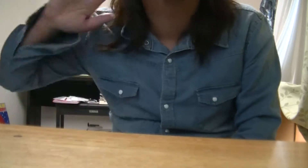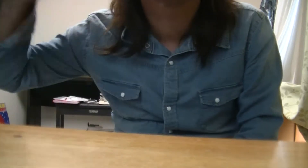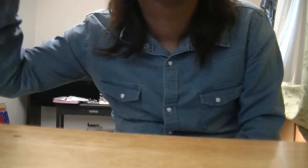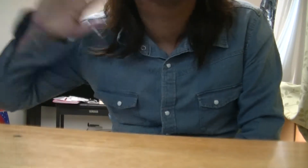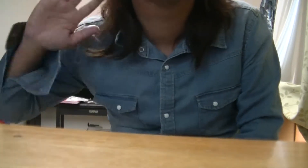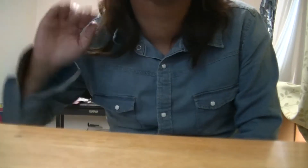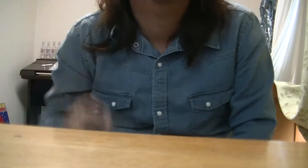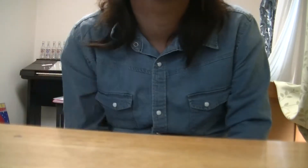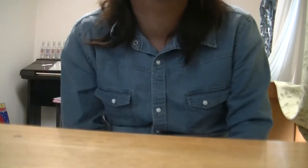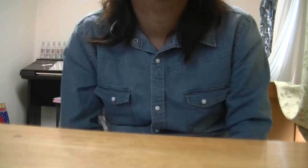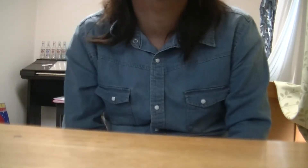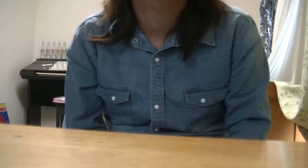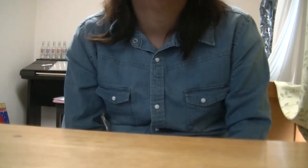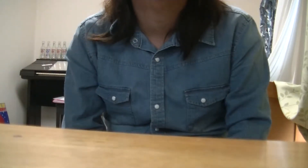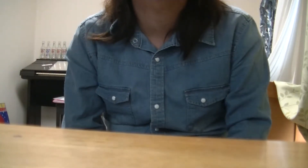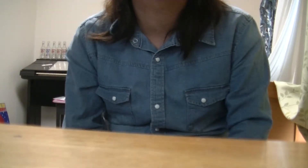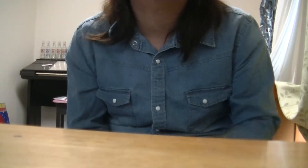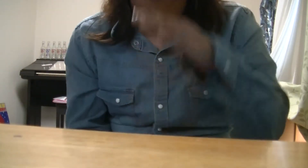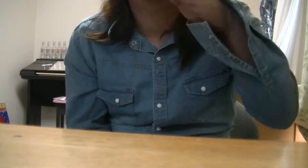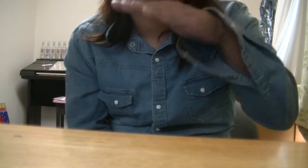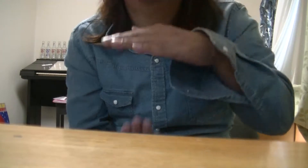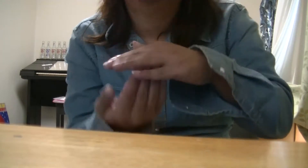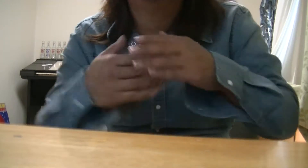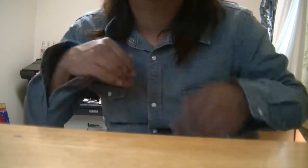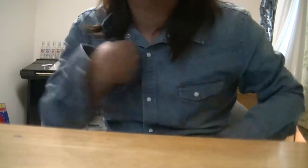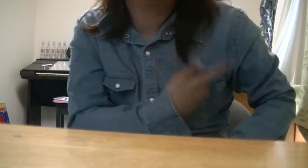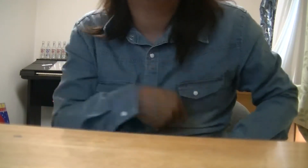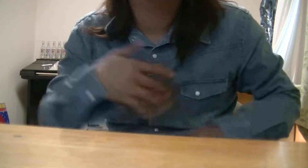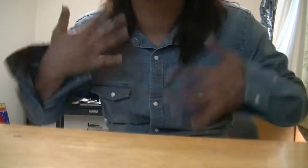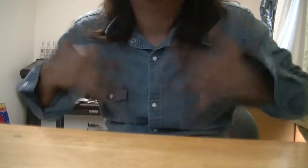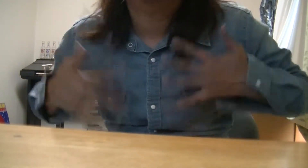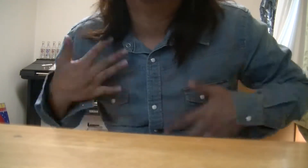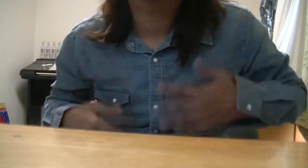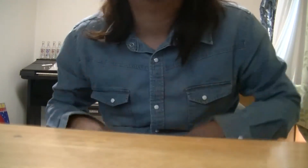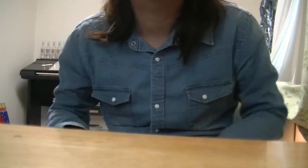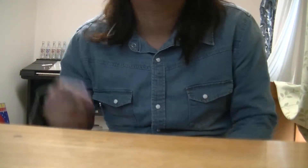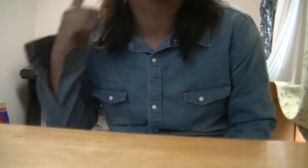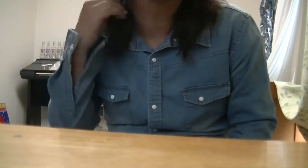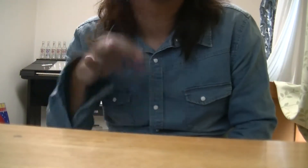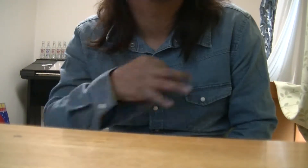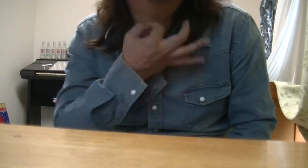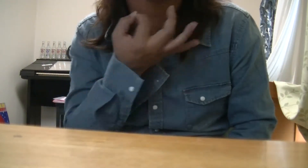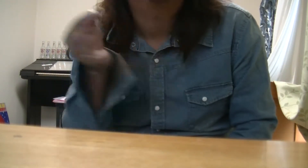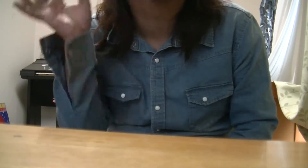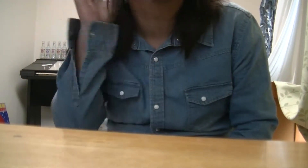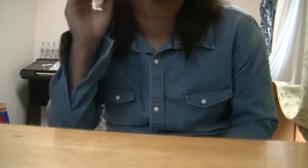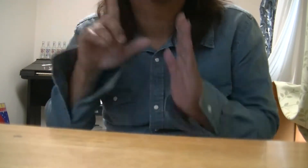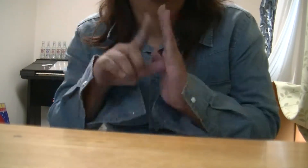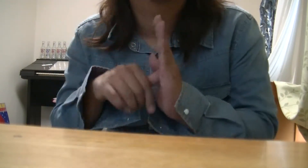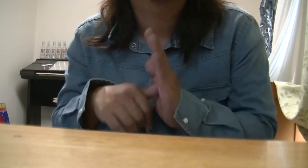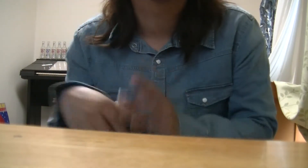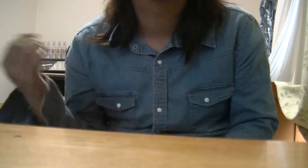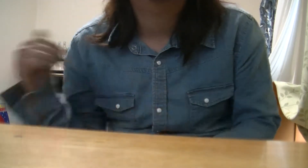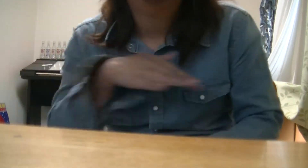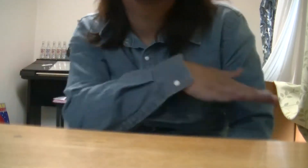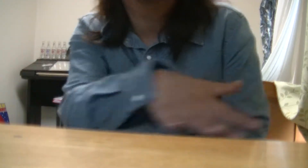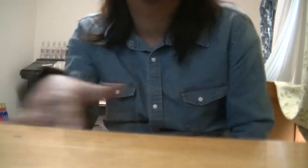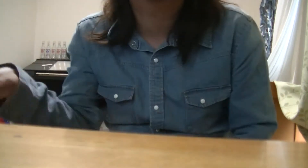っていう最高のテンションの挨拶、その声が聞こえた瞬間にみんなが変わってしまうん